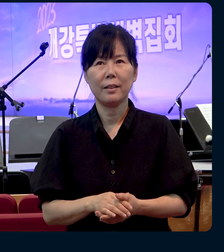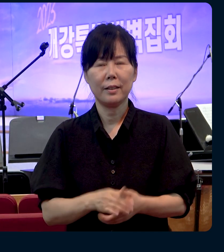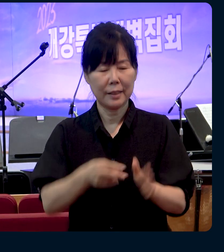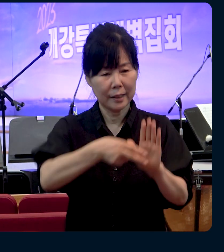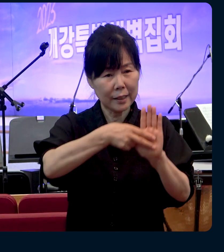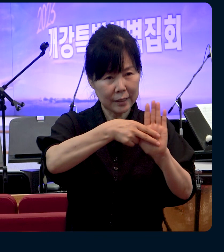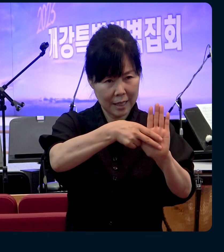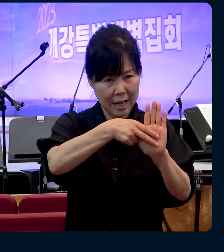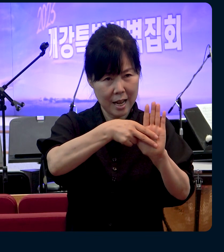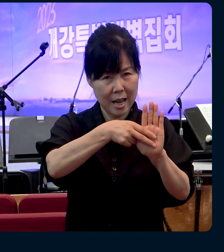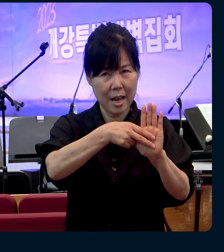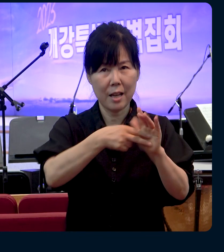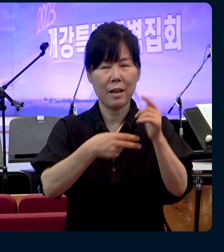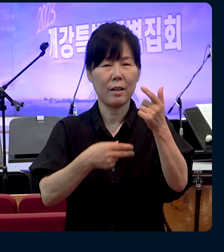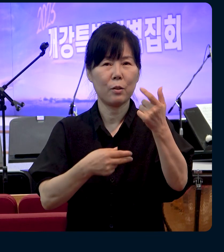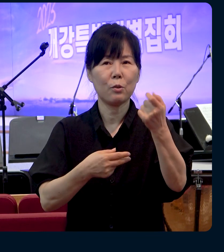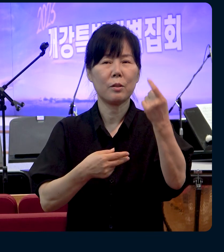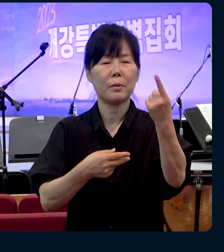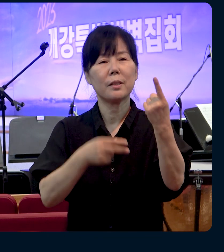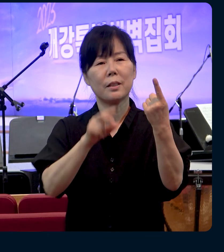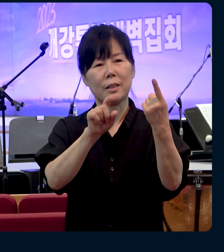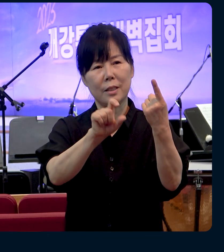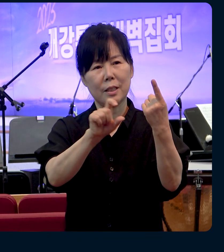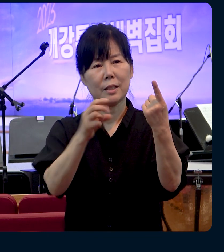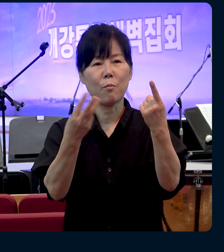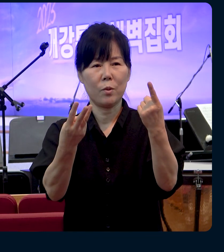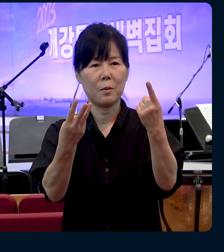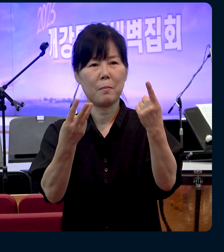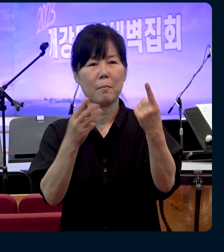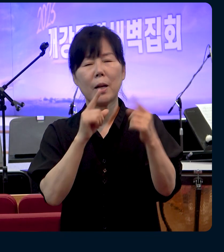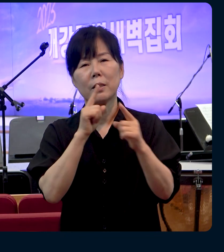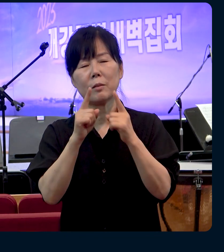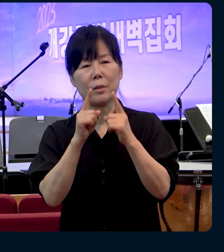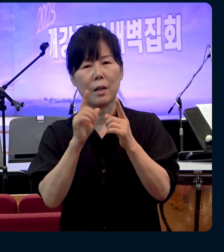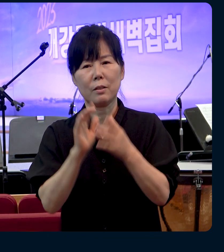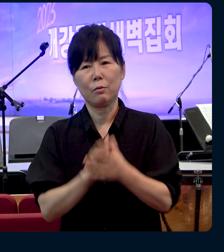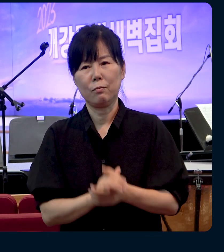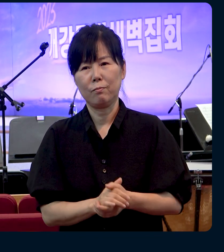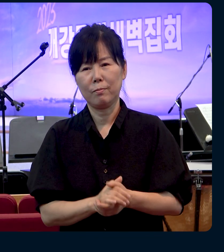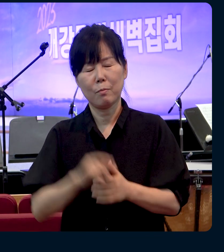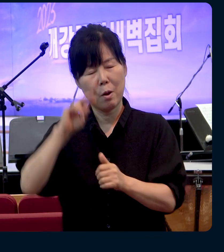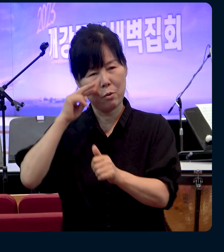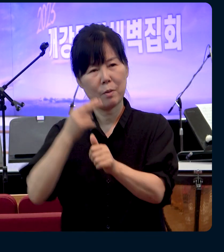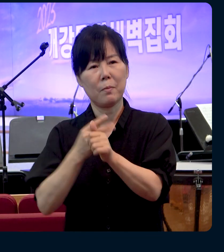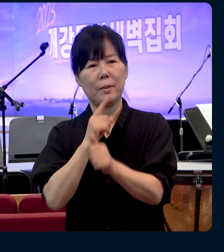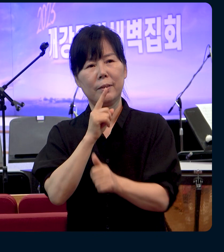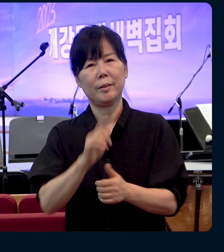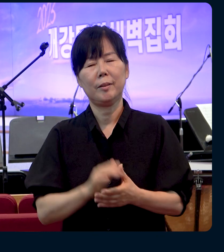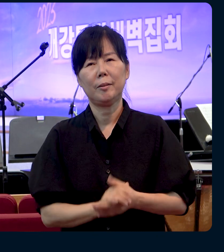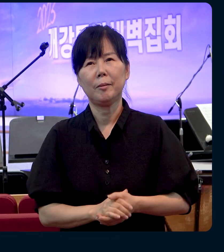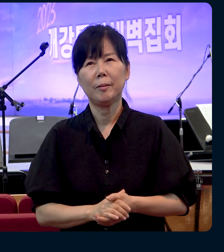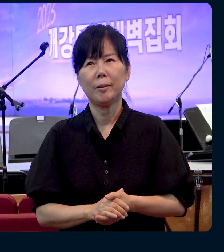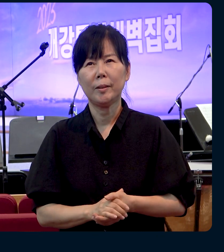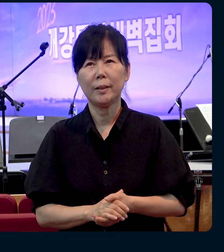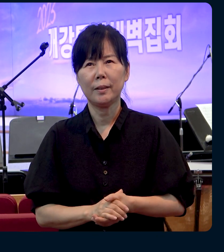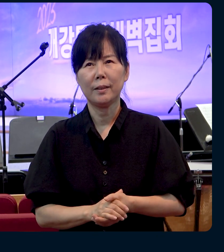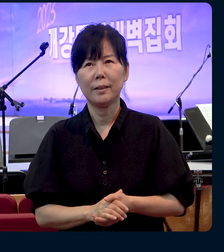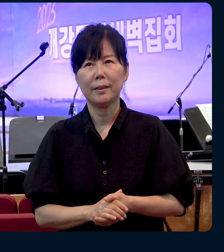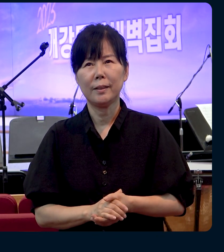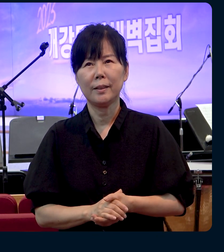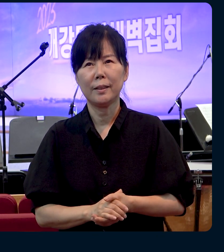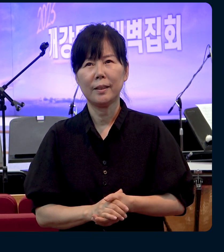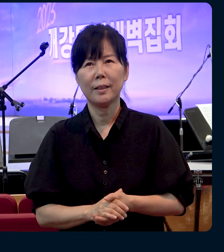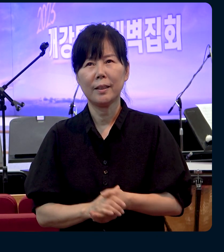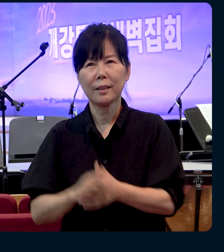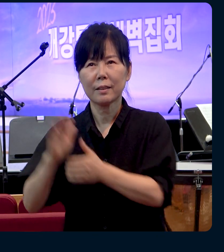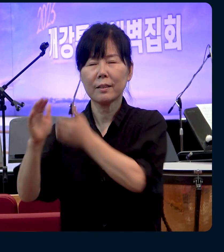하심이니라. 그 말씀을 그대로 주님이 가지고 메시아 출사표를 선지셨잖아요. 바울은 바로 그 나무를 그리고 있는